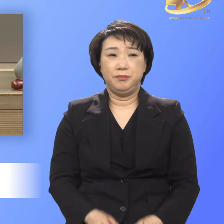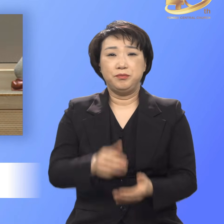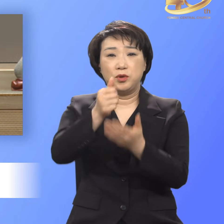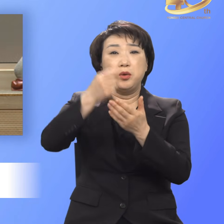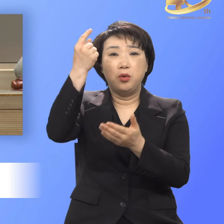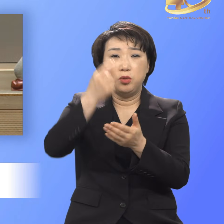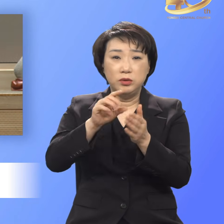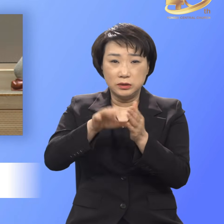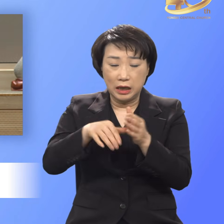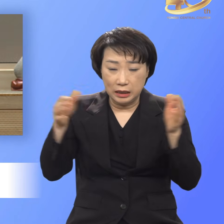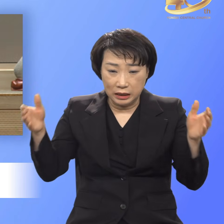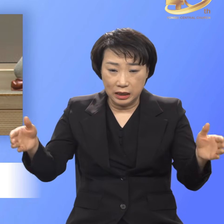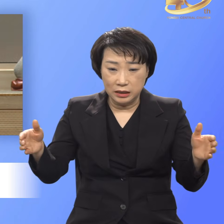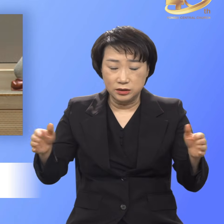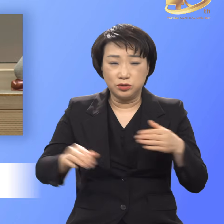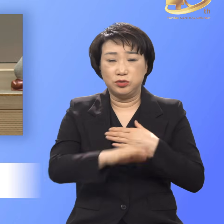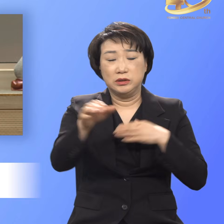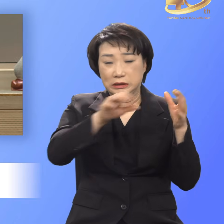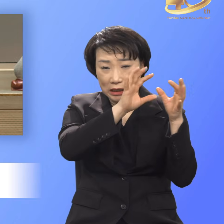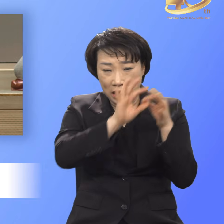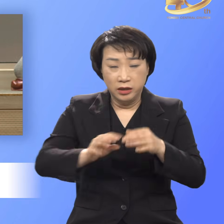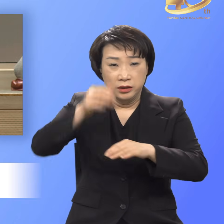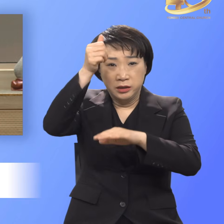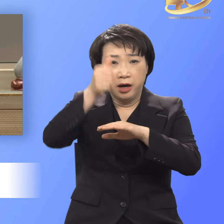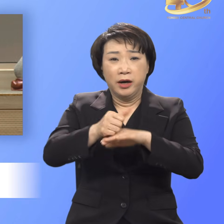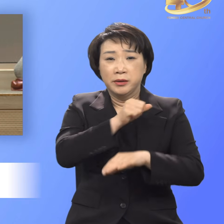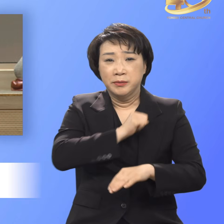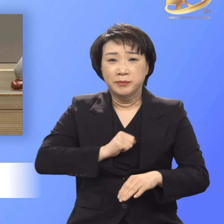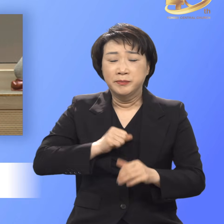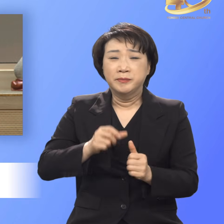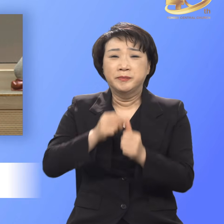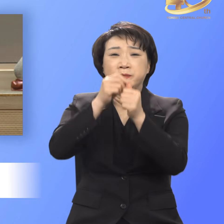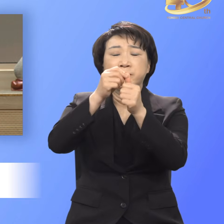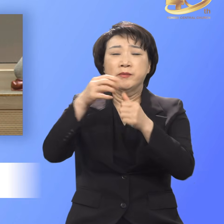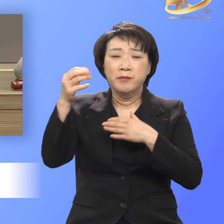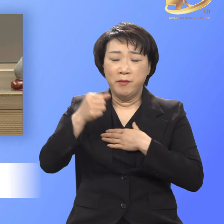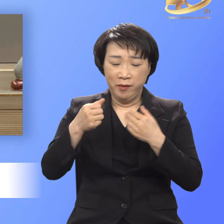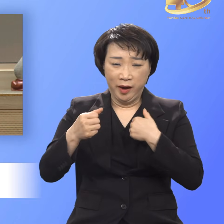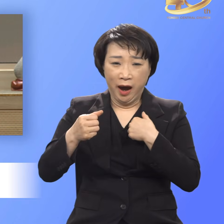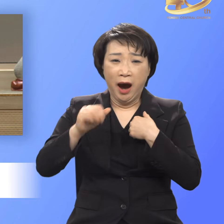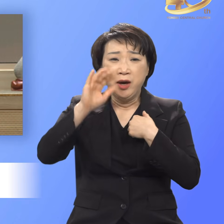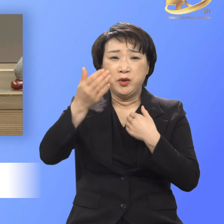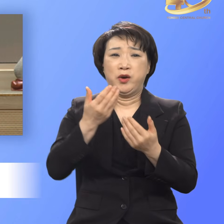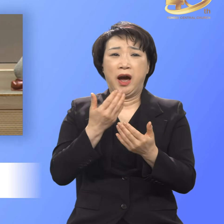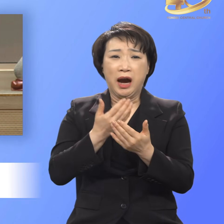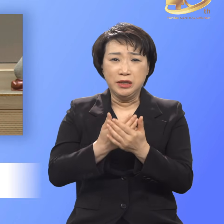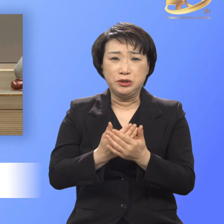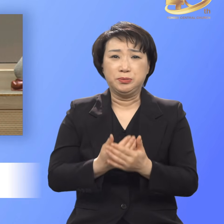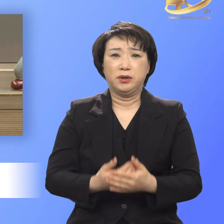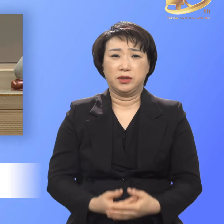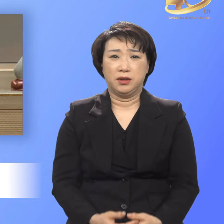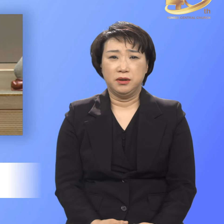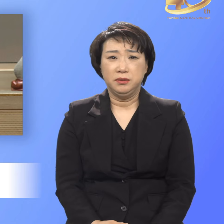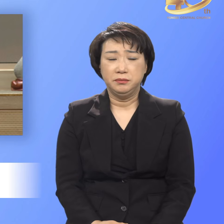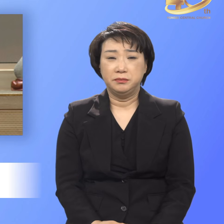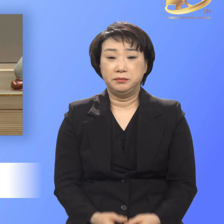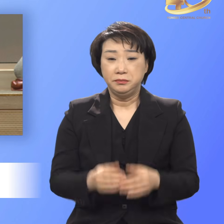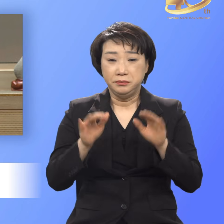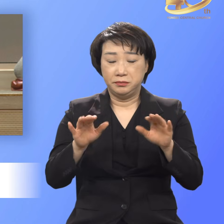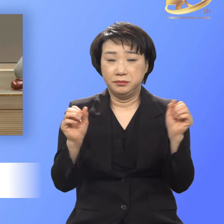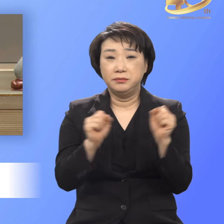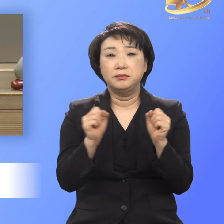주님 오실 그날까지 끝까지 견디어 구원을 얻는 내가 되게 하여 주시옵소서.